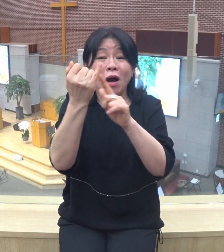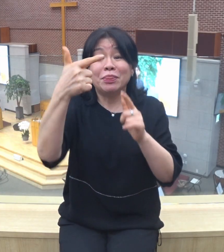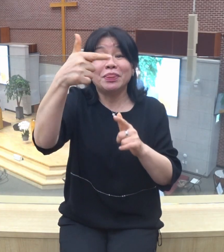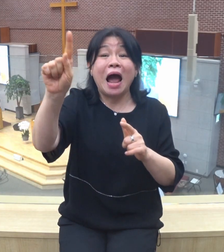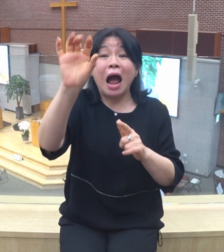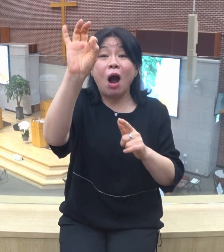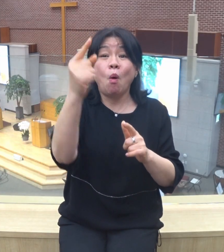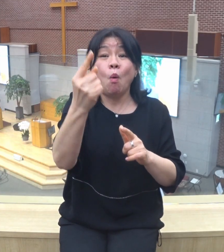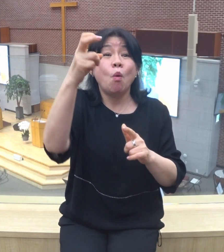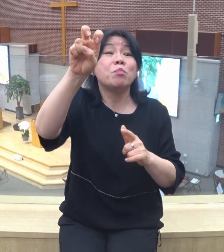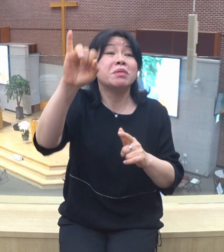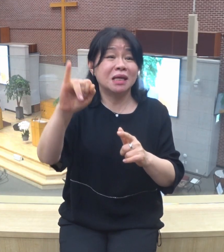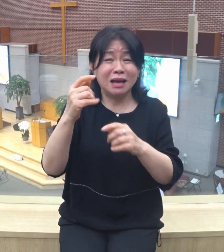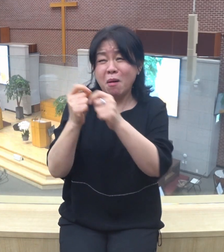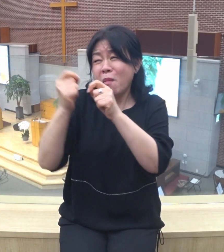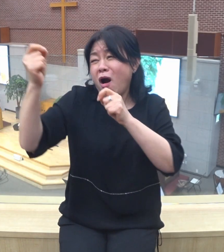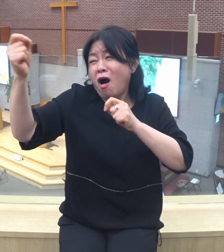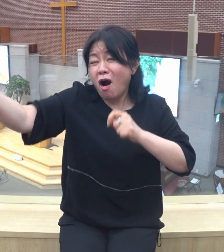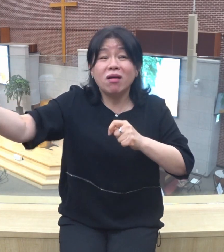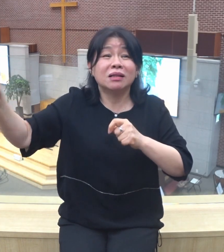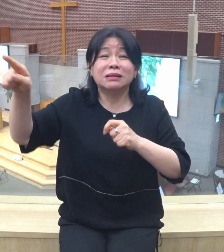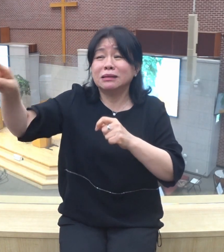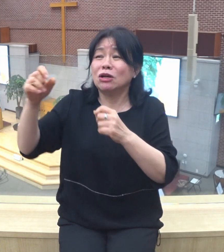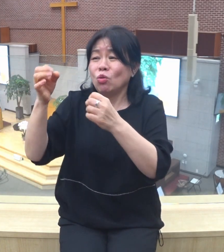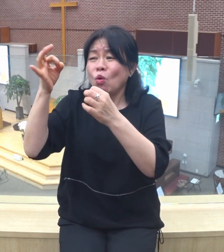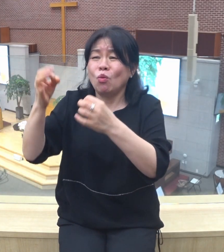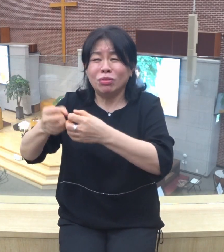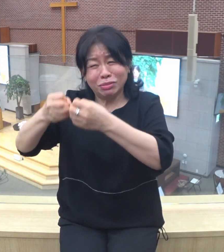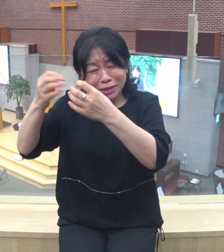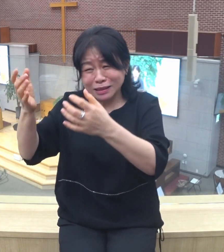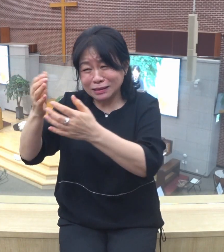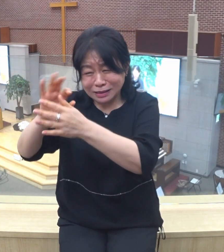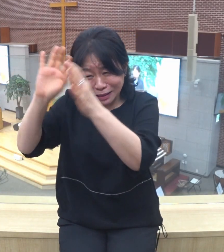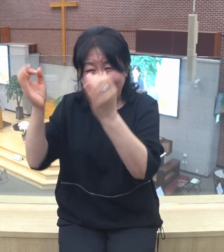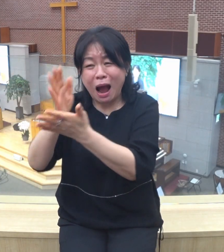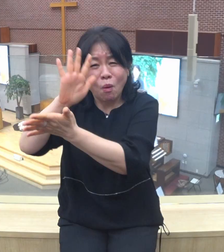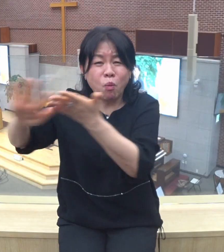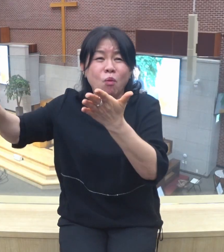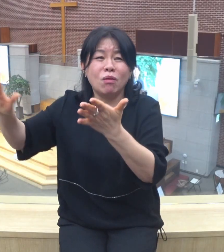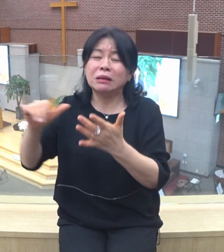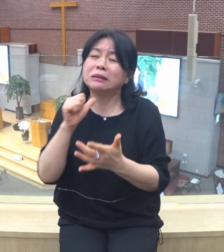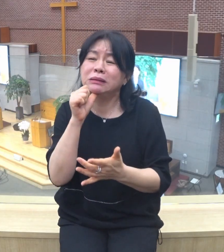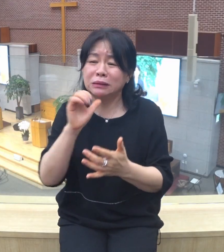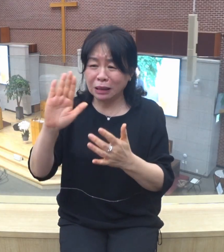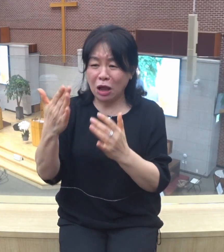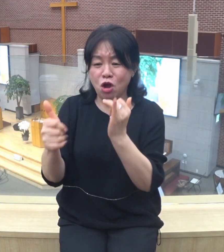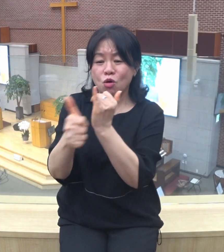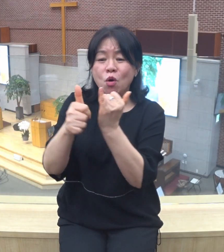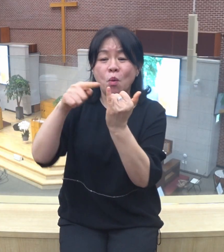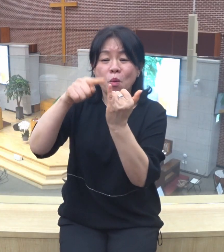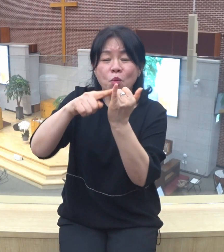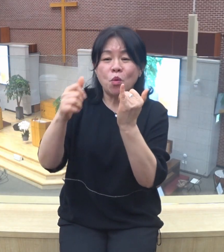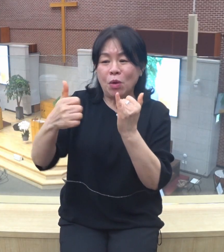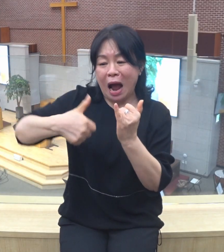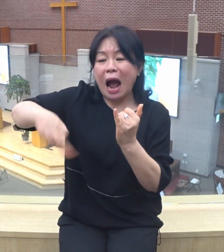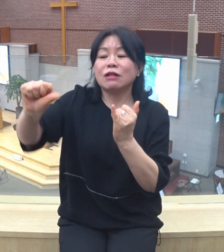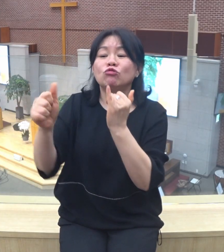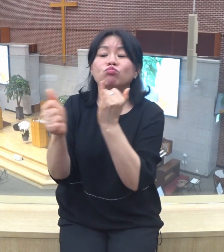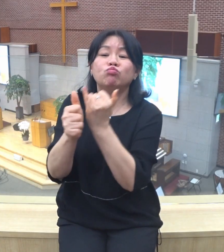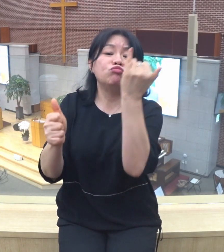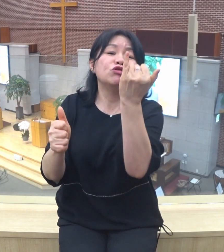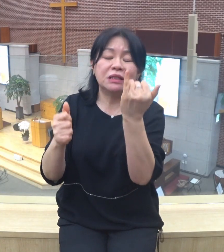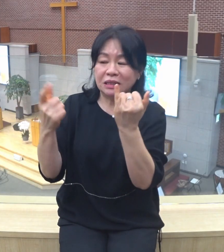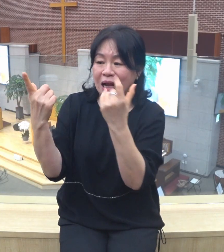가족이 어려울 때 어떻게 합니까? 돕지 않을 수가 없죠. 네, 이 고엘도 그런 사람입니다. 반드시 도와야 할